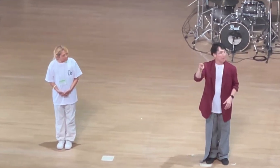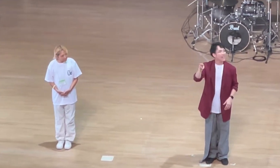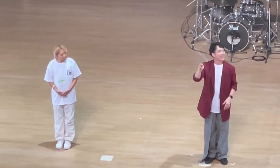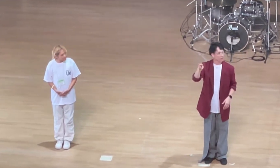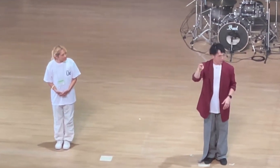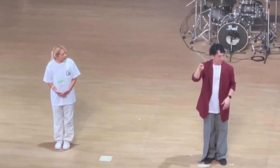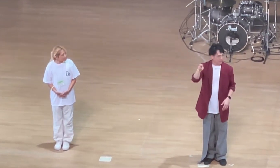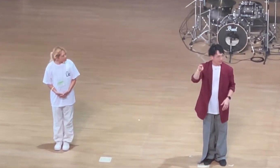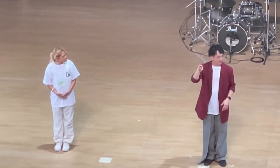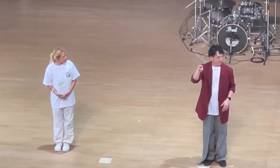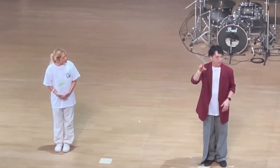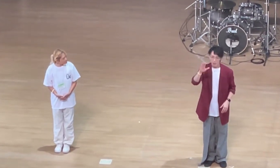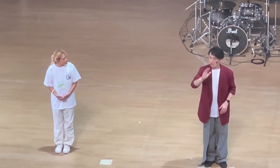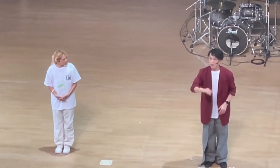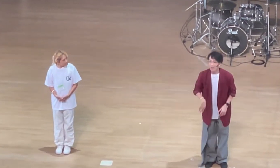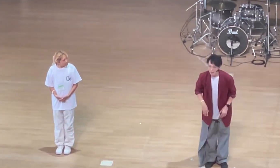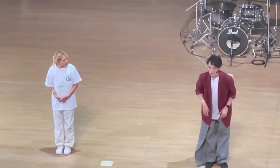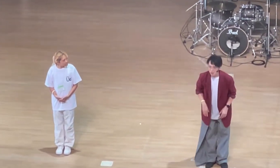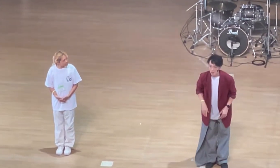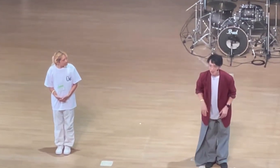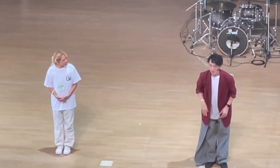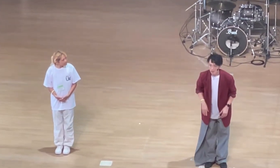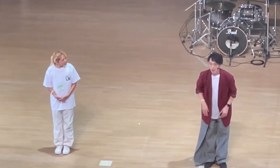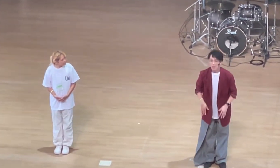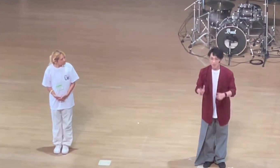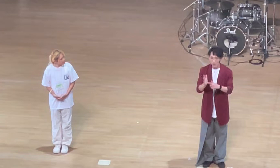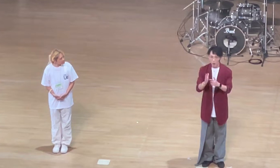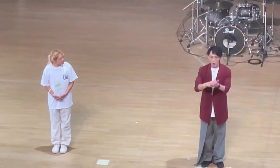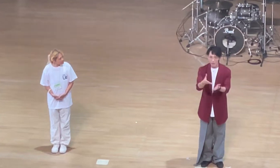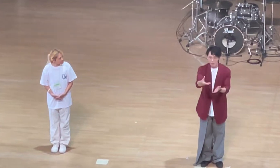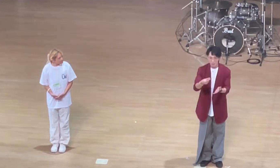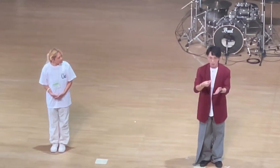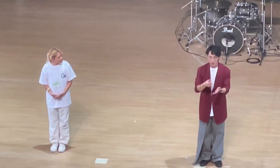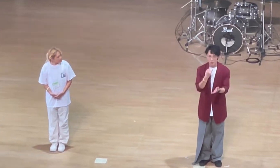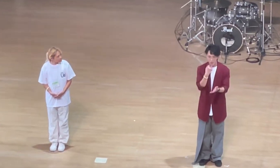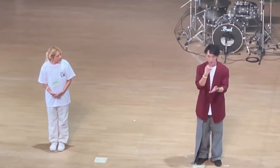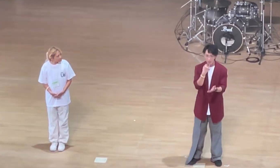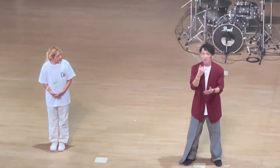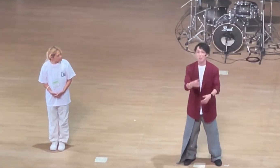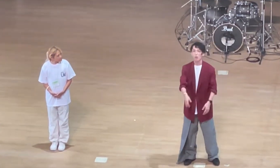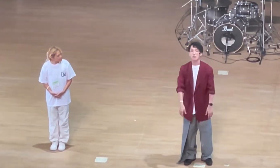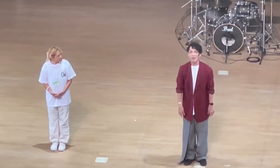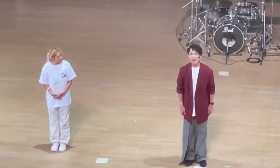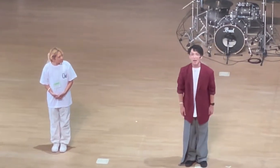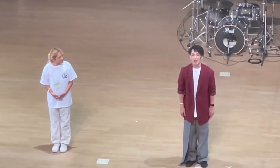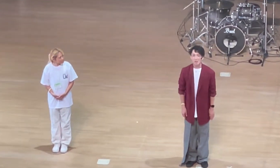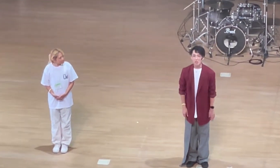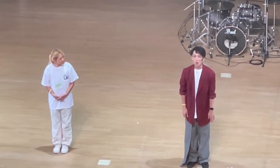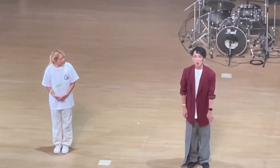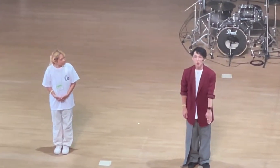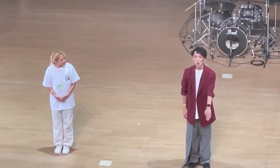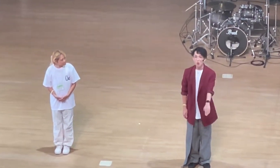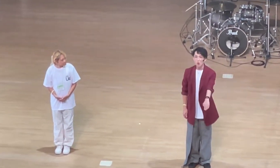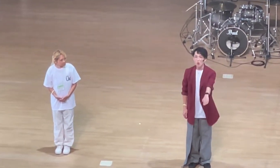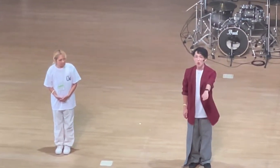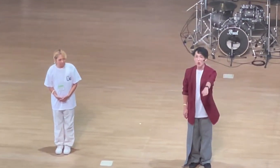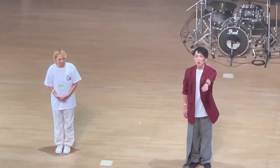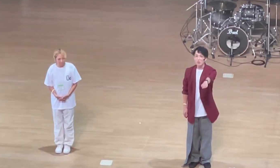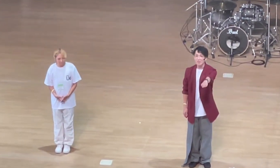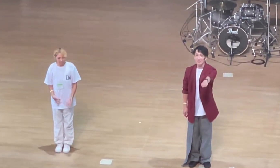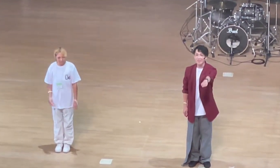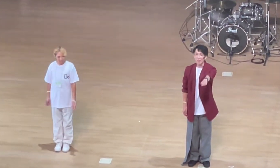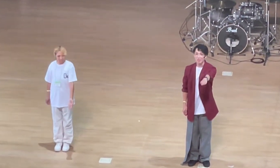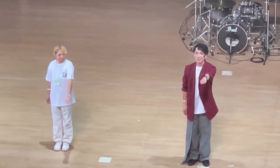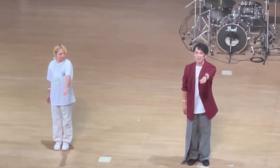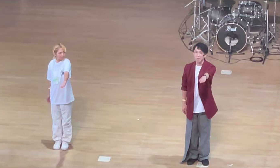反転ミラーで教えます。例えば皆さん、少し手をお借りしてもよろしいですか。僕がイオ